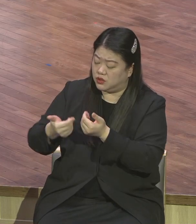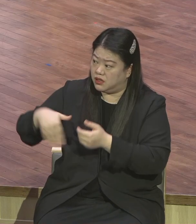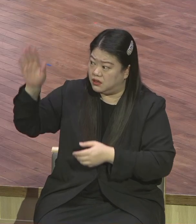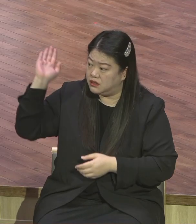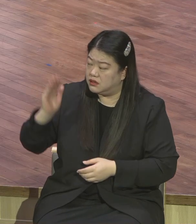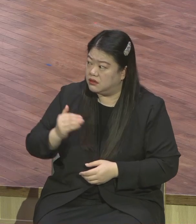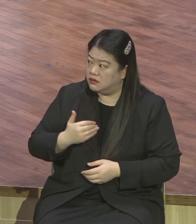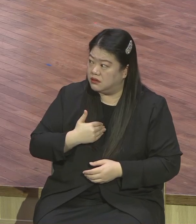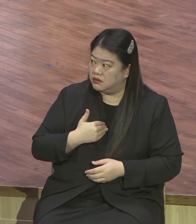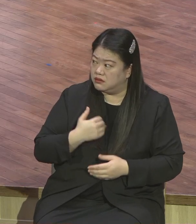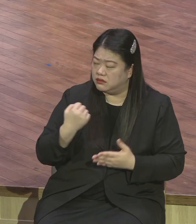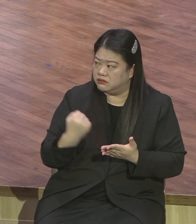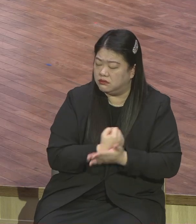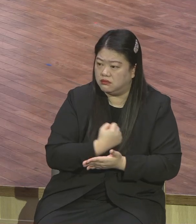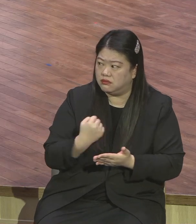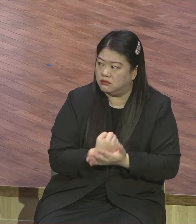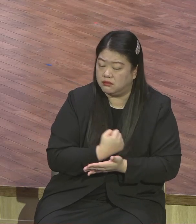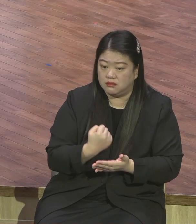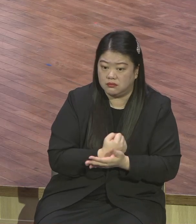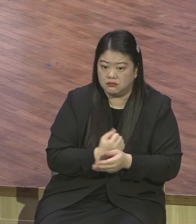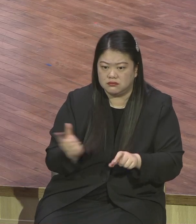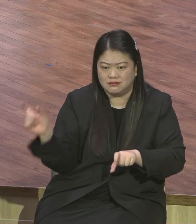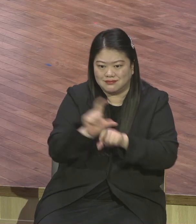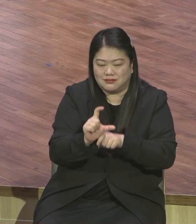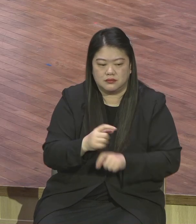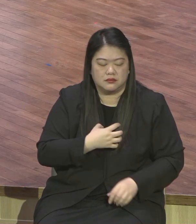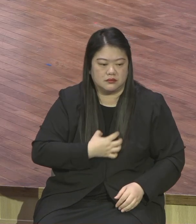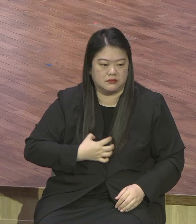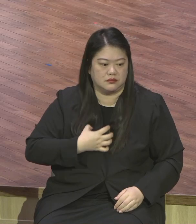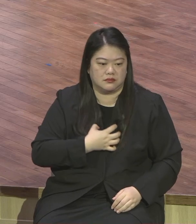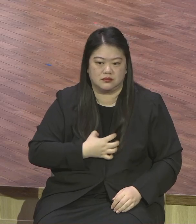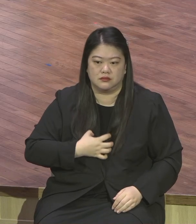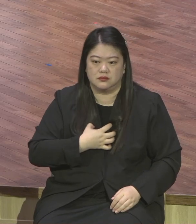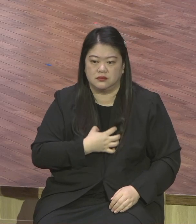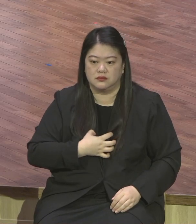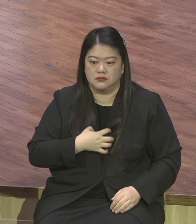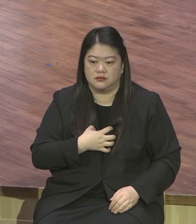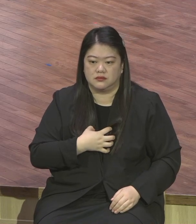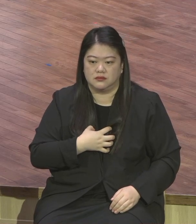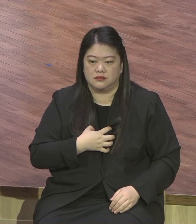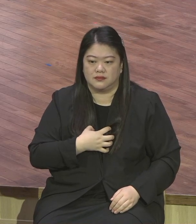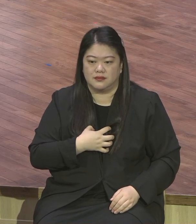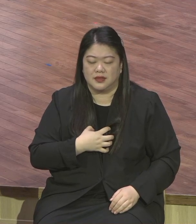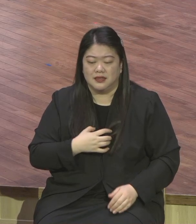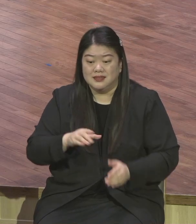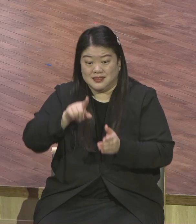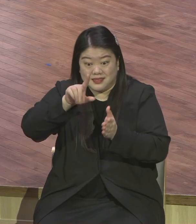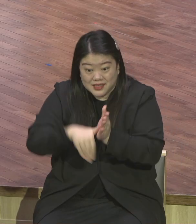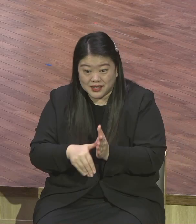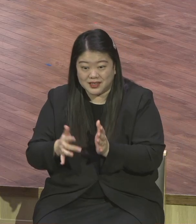예수님께서는 이 근심 걱정에 매여 있는 제자들을 향해서